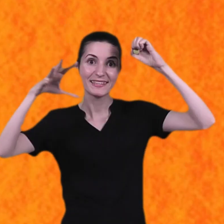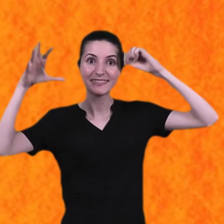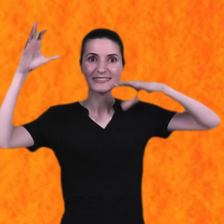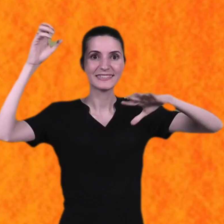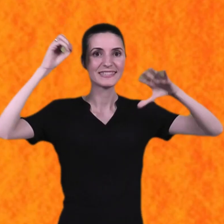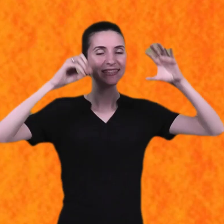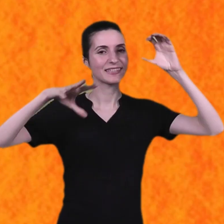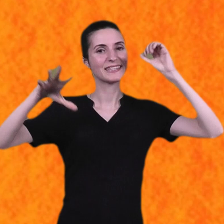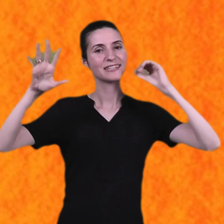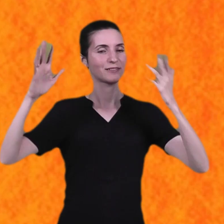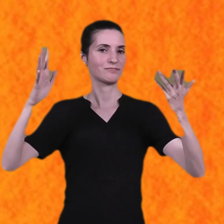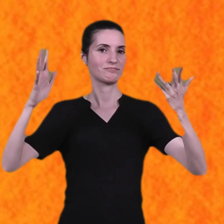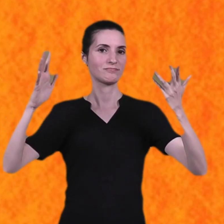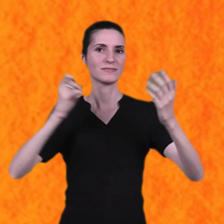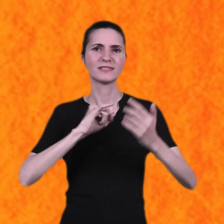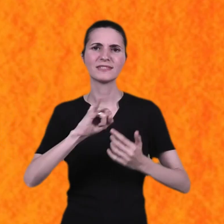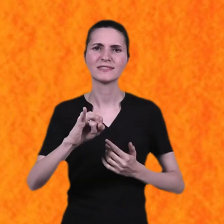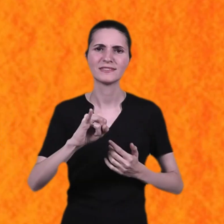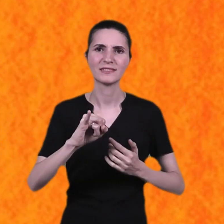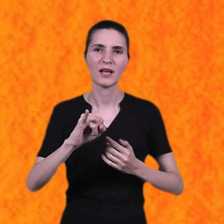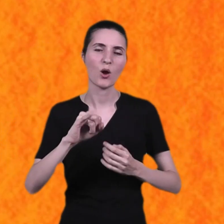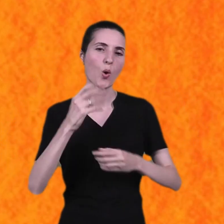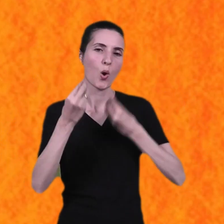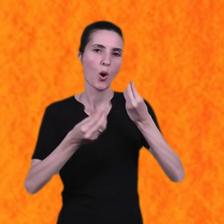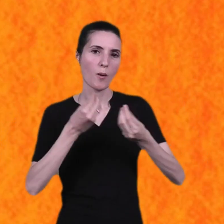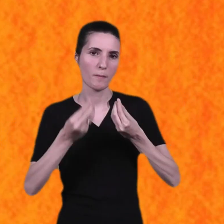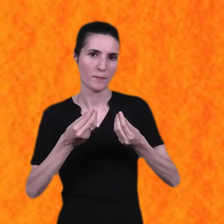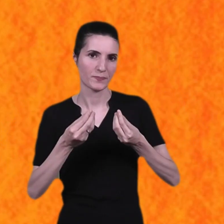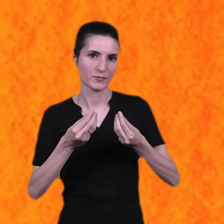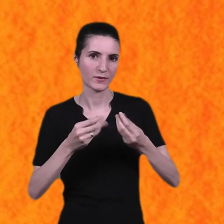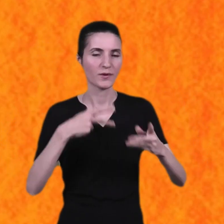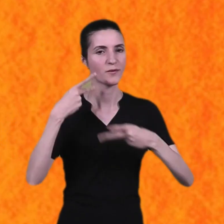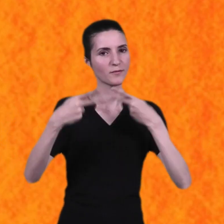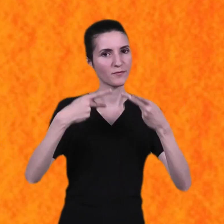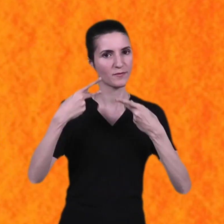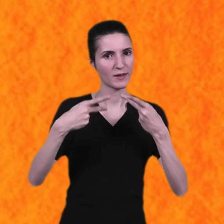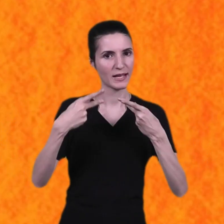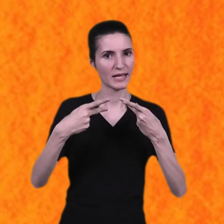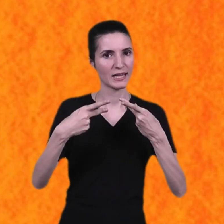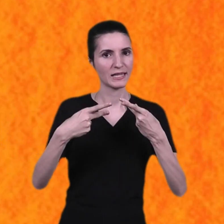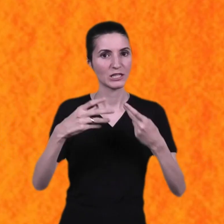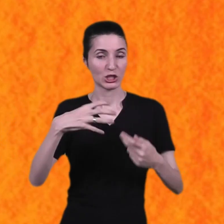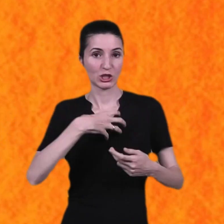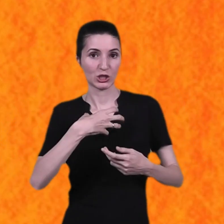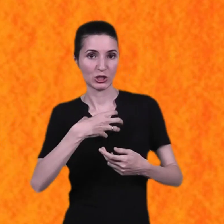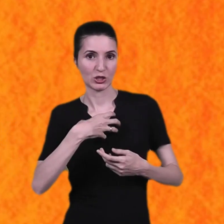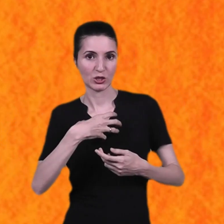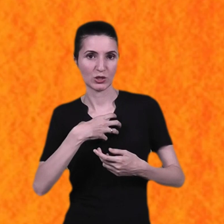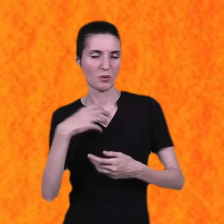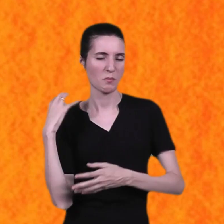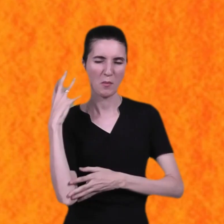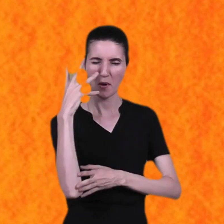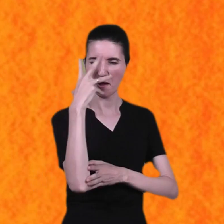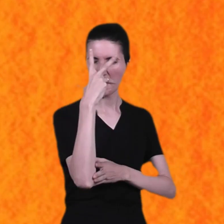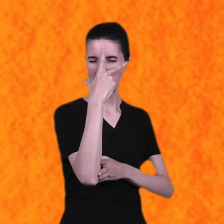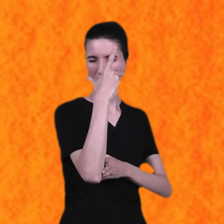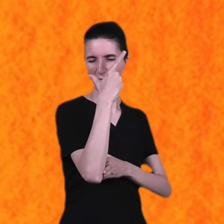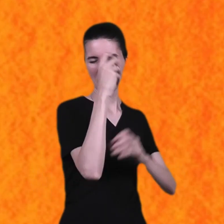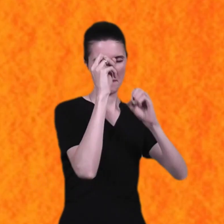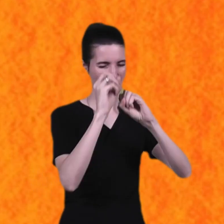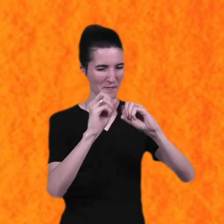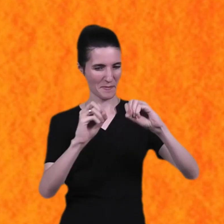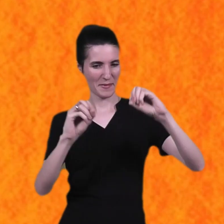magia em torno disso. Se, na hora da narração, for feito de uma forma bem linda